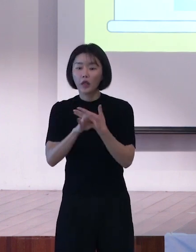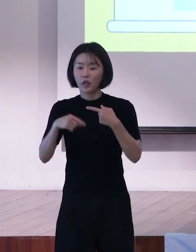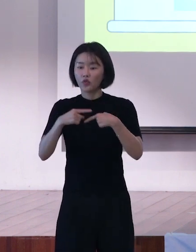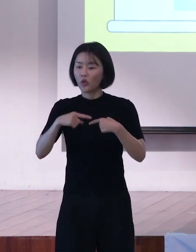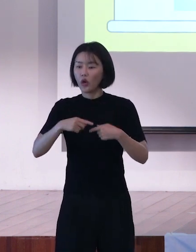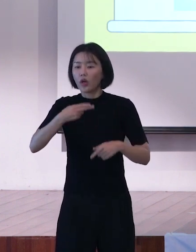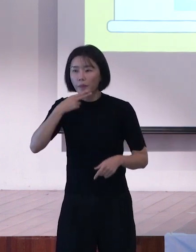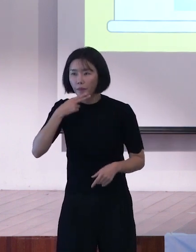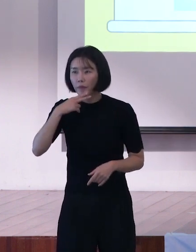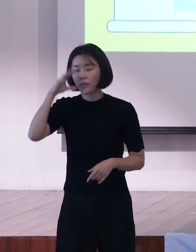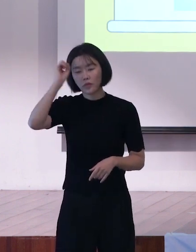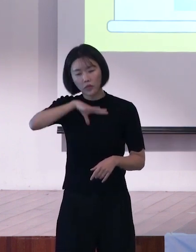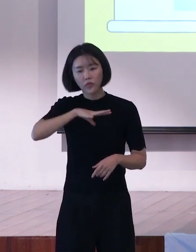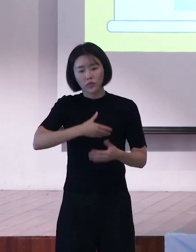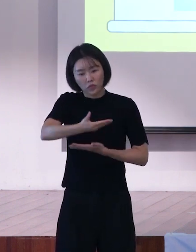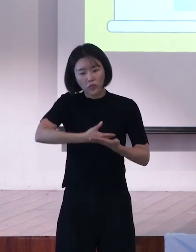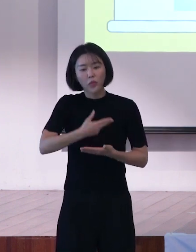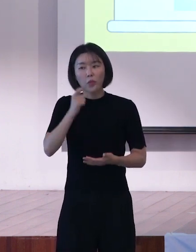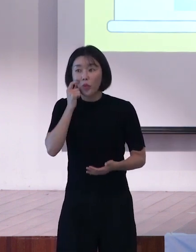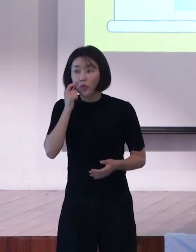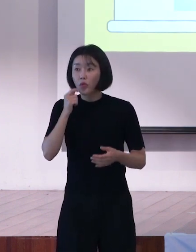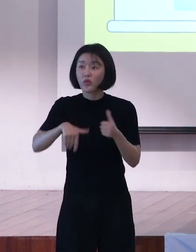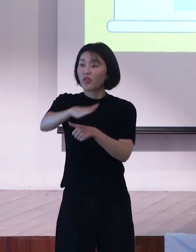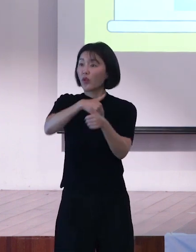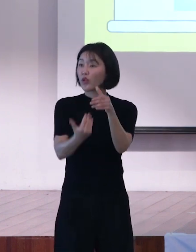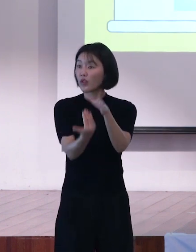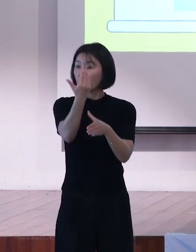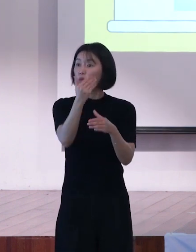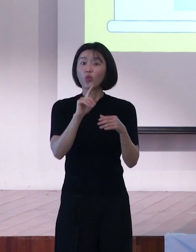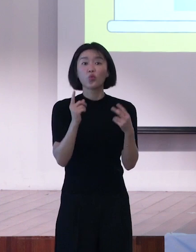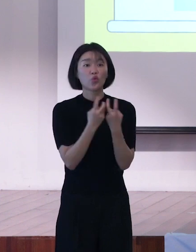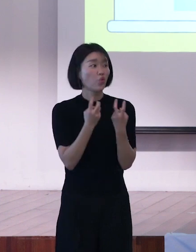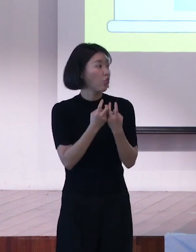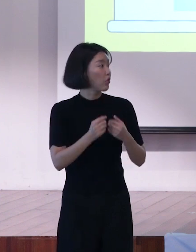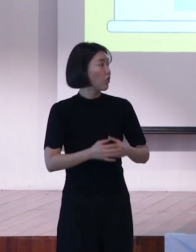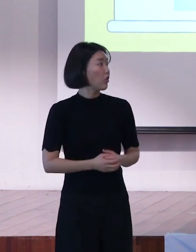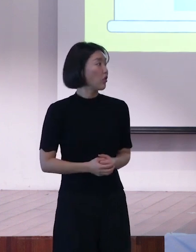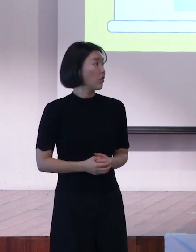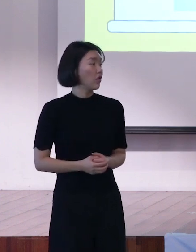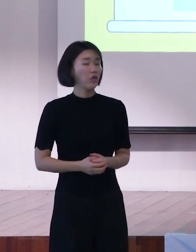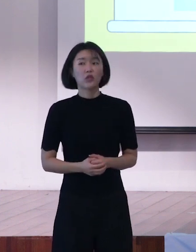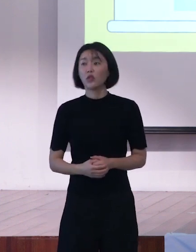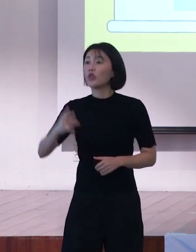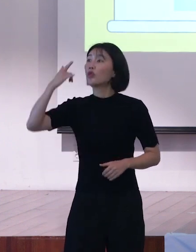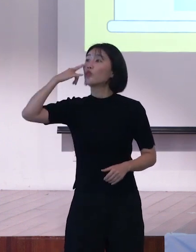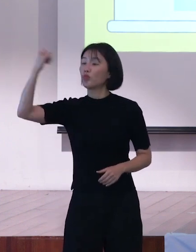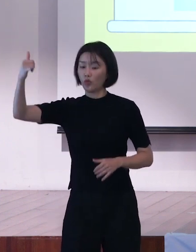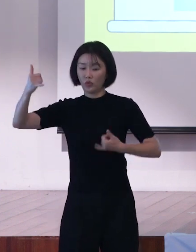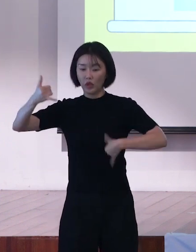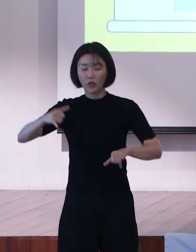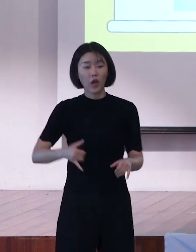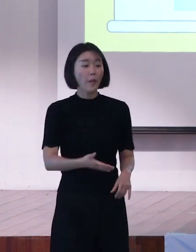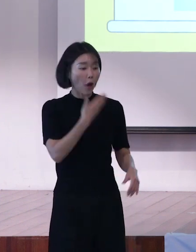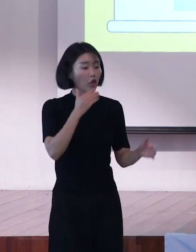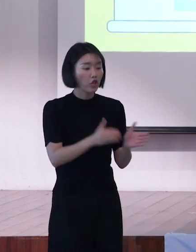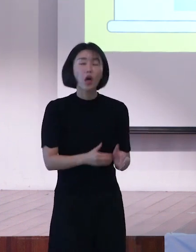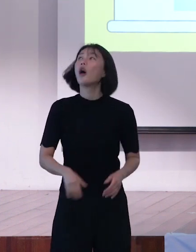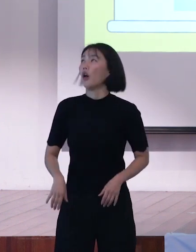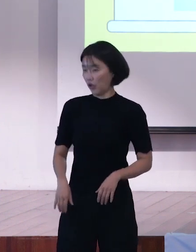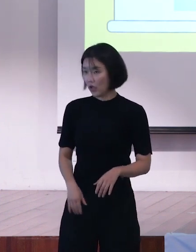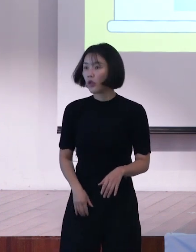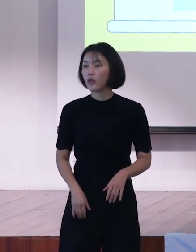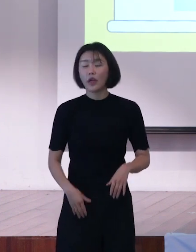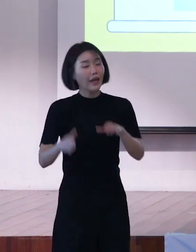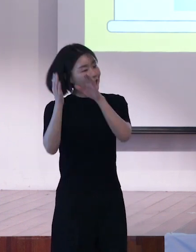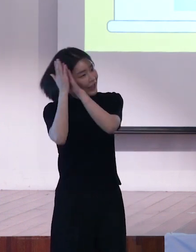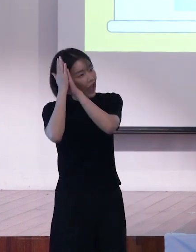좀 보겠습니다. 부정적인 상황으로 봤을 때 기본적인 소통만 이루어진다. 이 말은